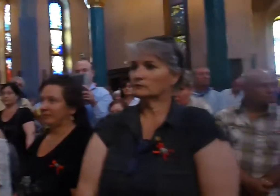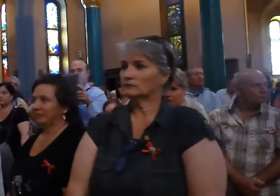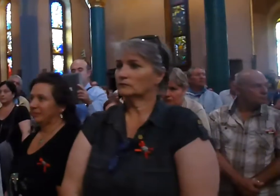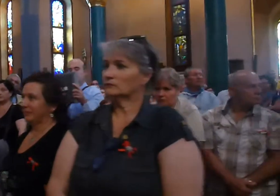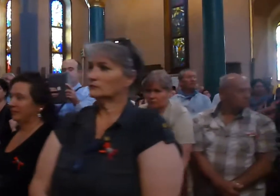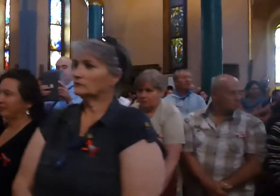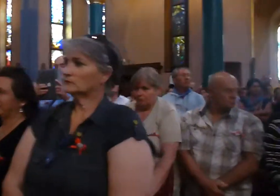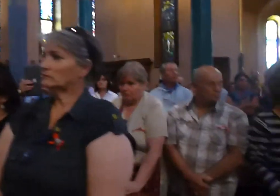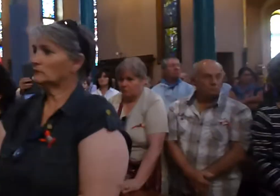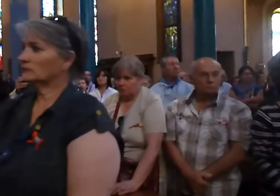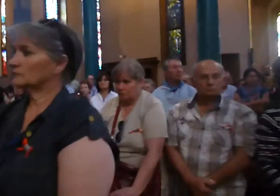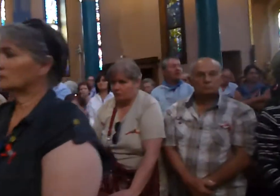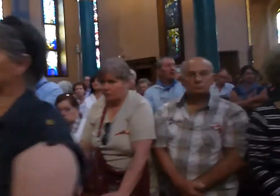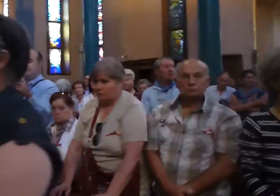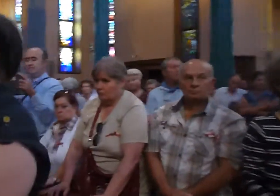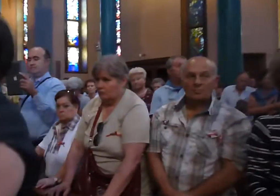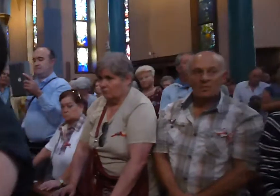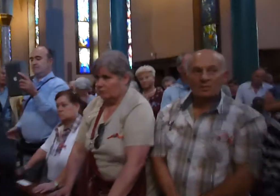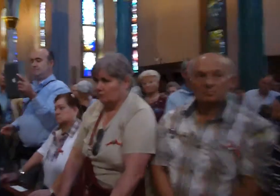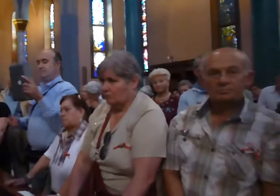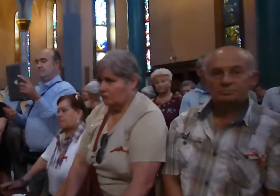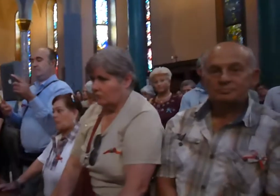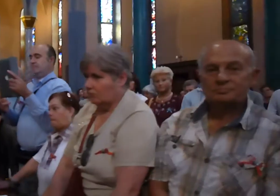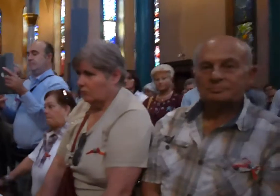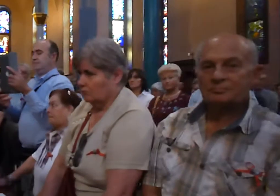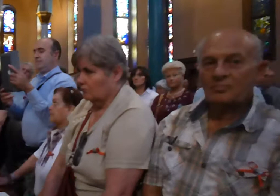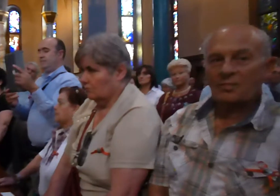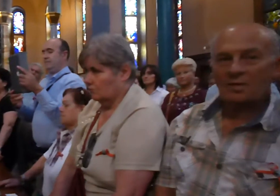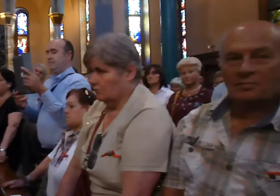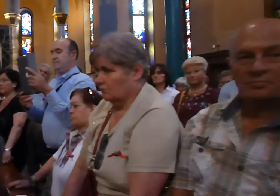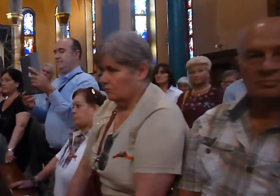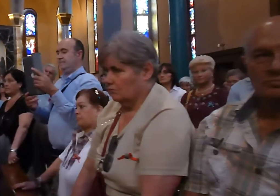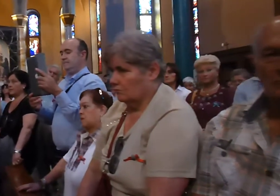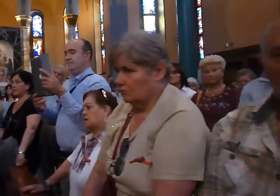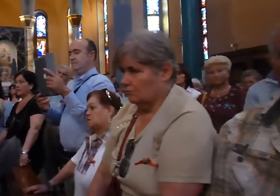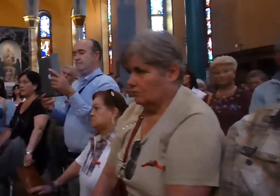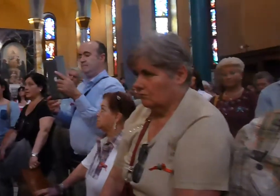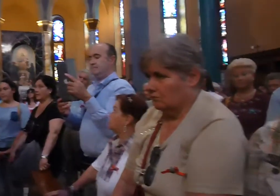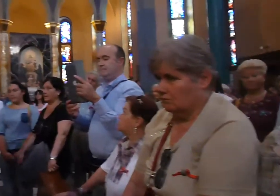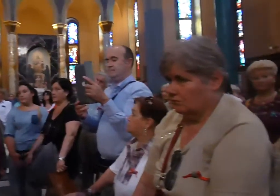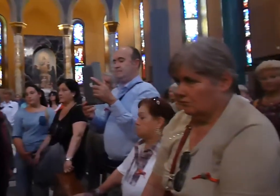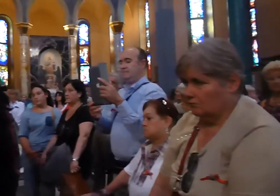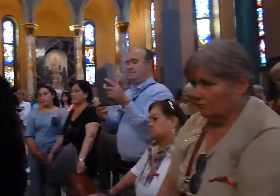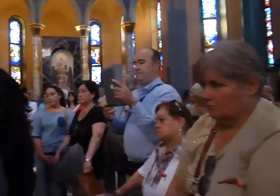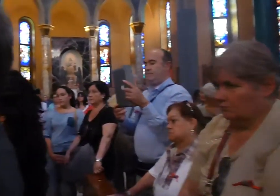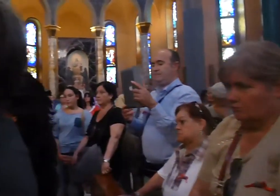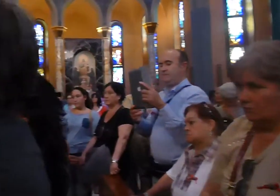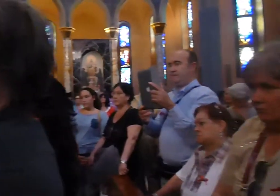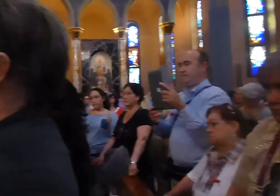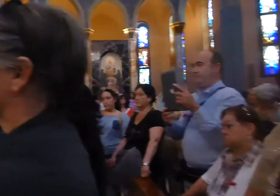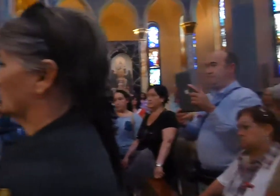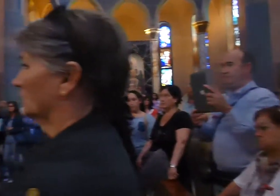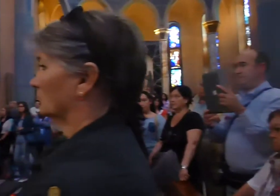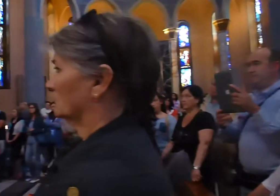Ricordati, tuo Padre, tutti coloro che sono colpiti da malattie fisiche e spirituali, possano sperimentare la tua presenza